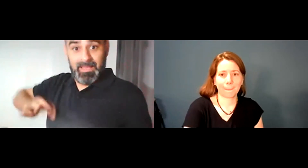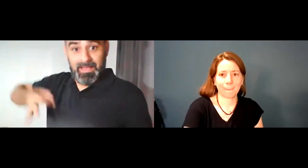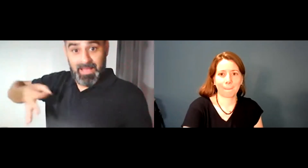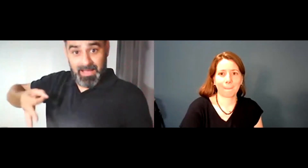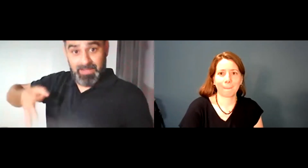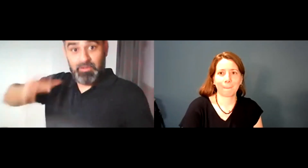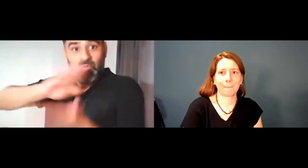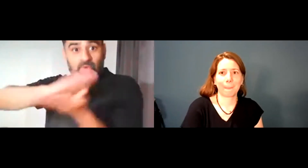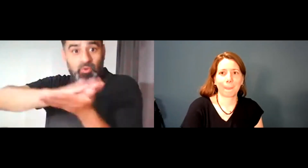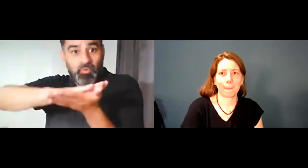Feliz.